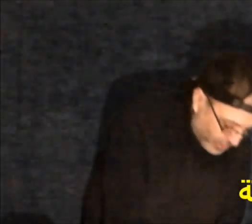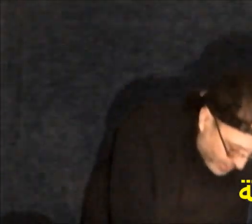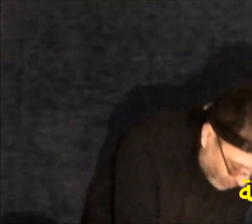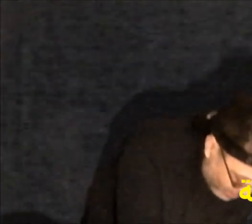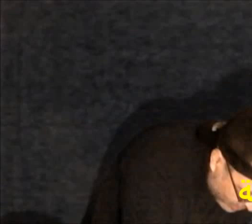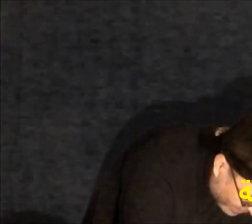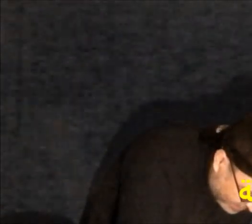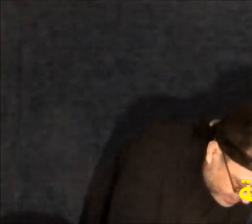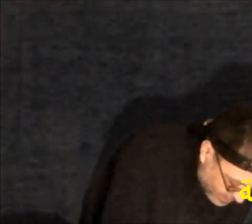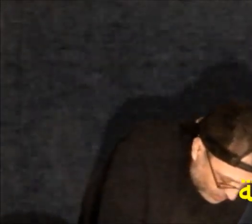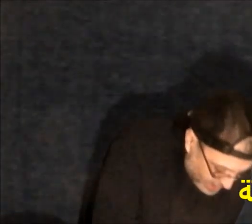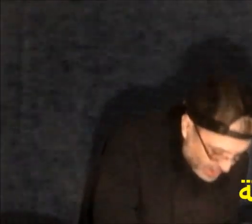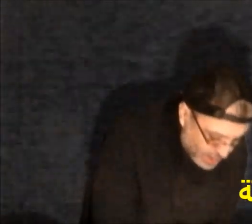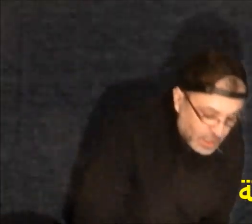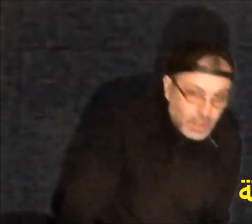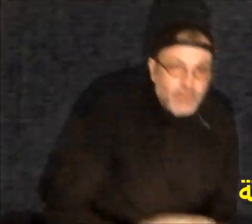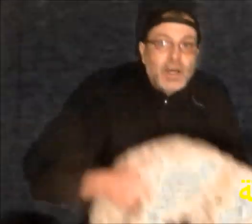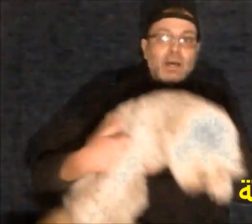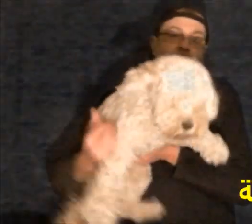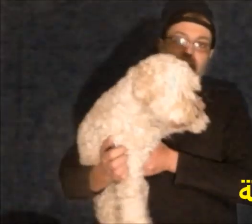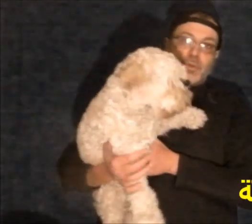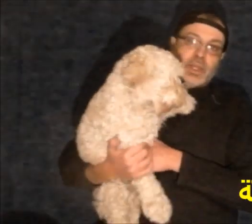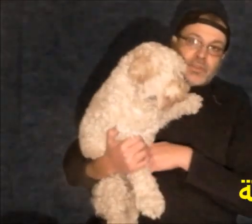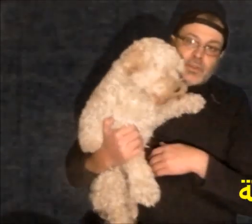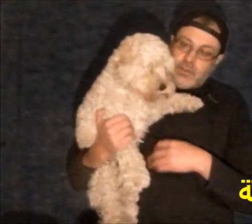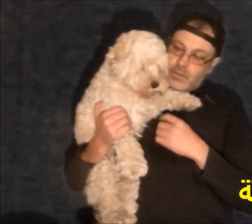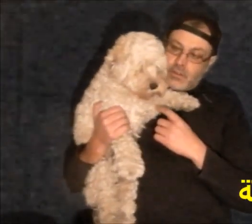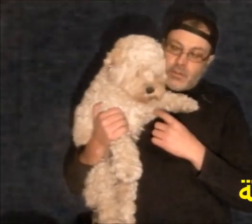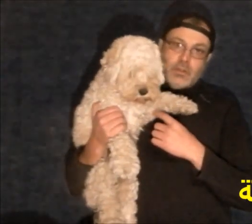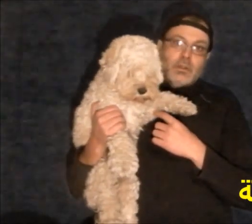أعتذر أعتذر، لابد أن تأتي معي. فهذه بناس